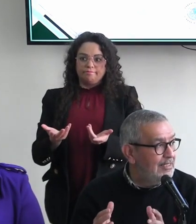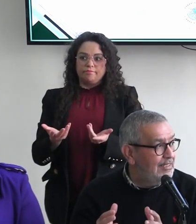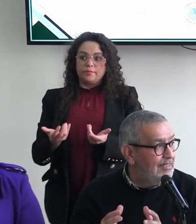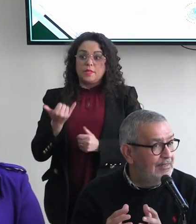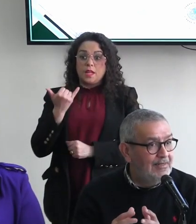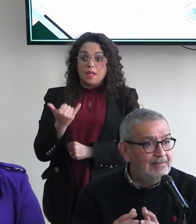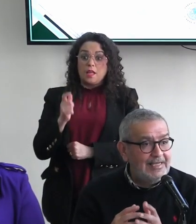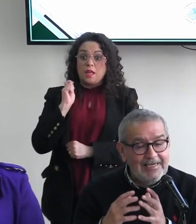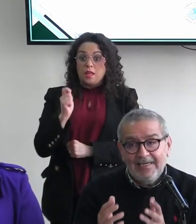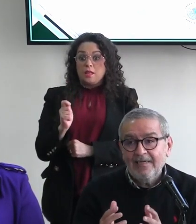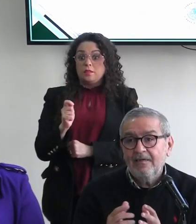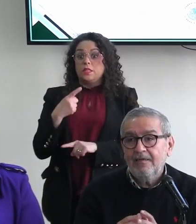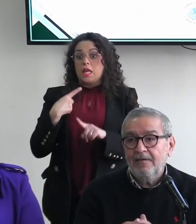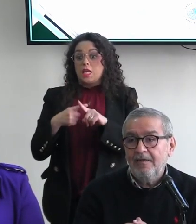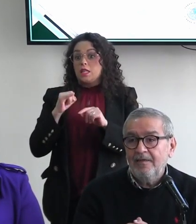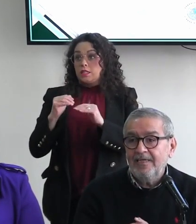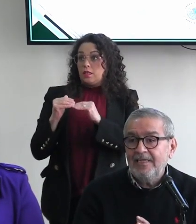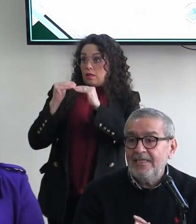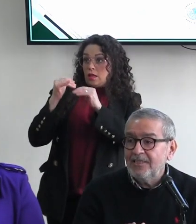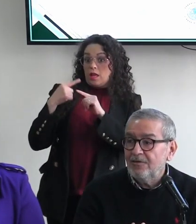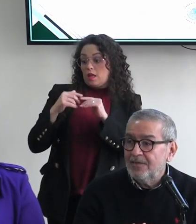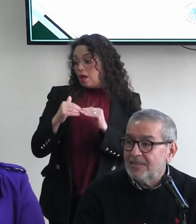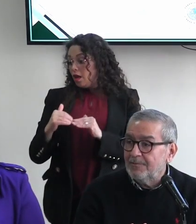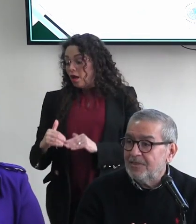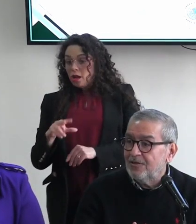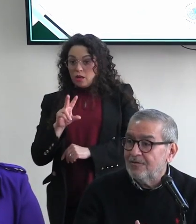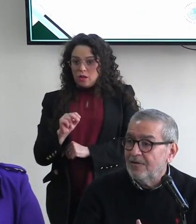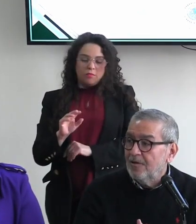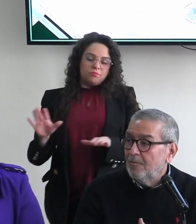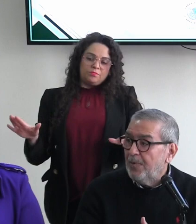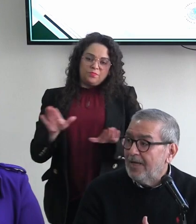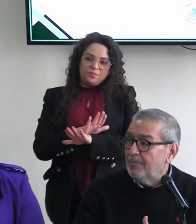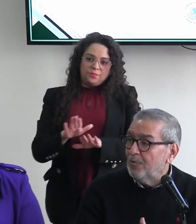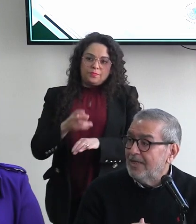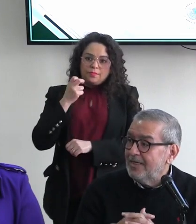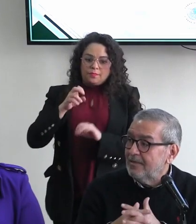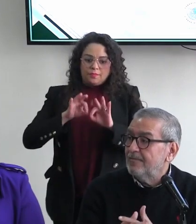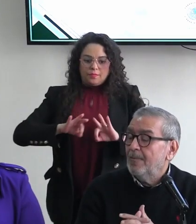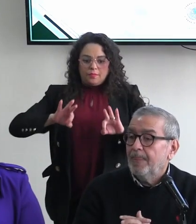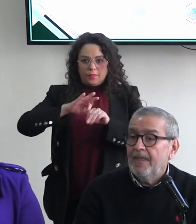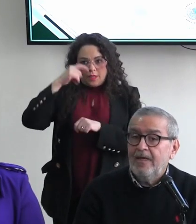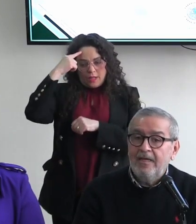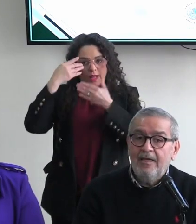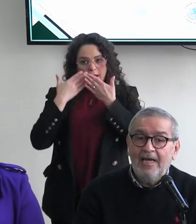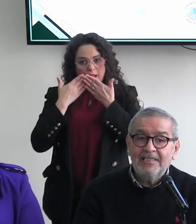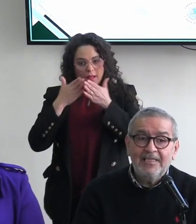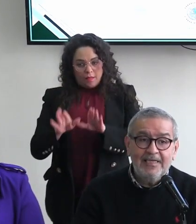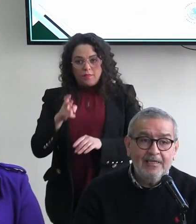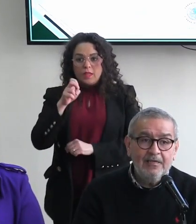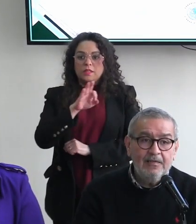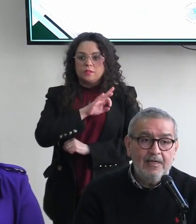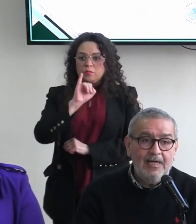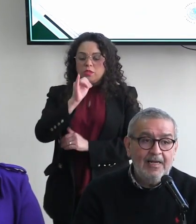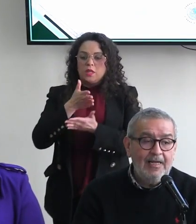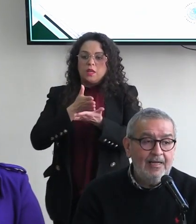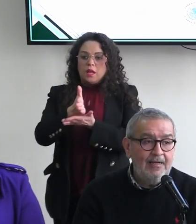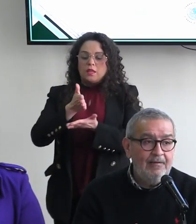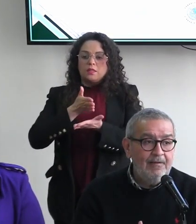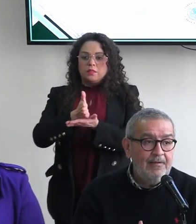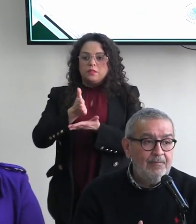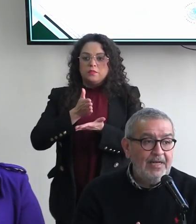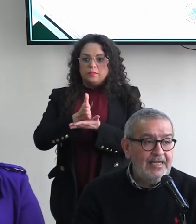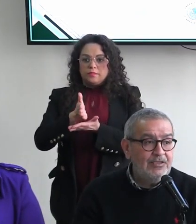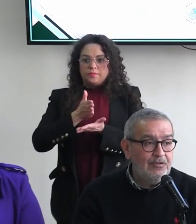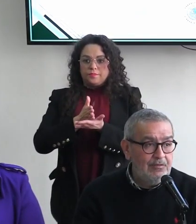Tenemos que tener de inicio esta visión para poder acceder a